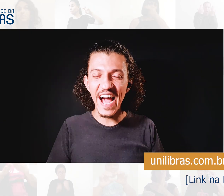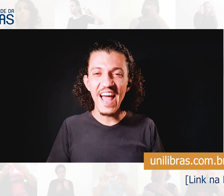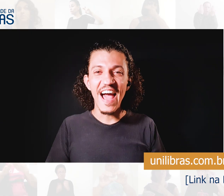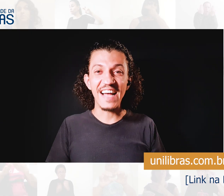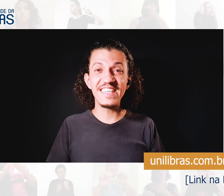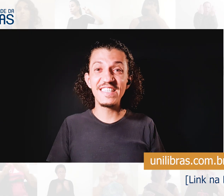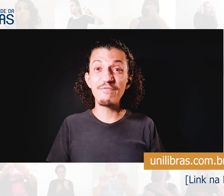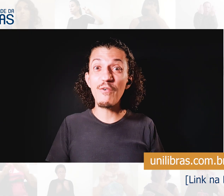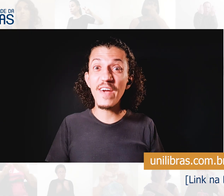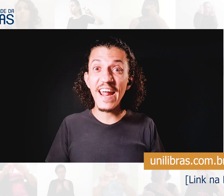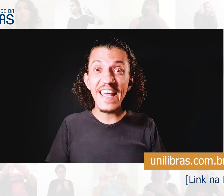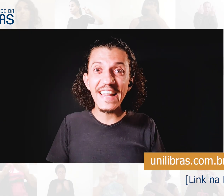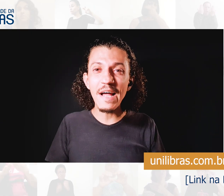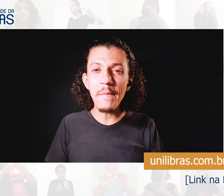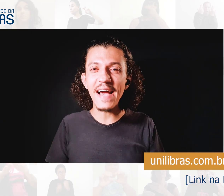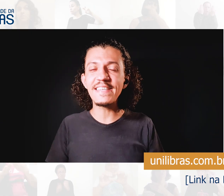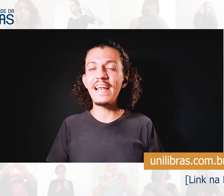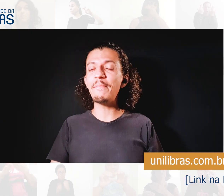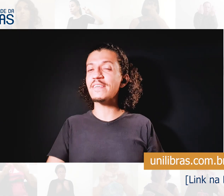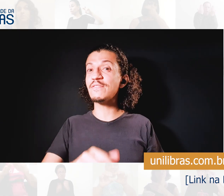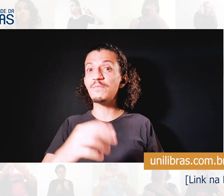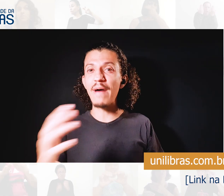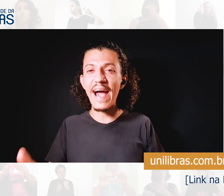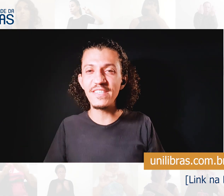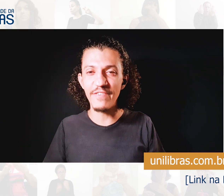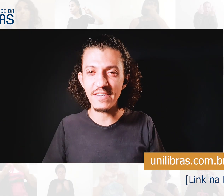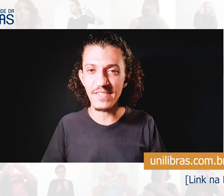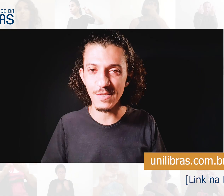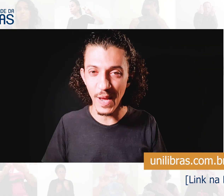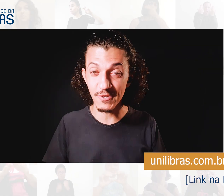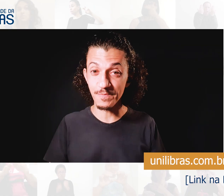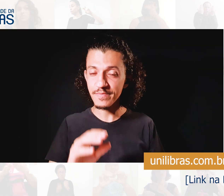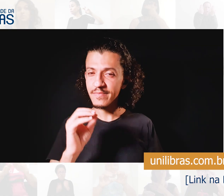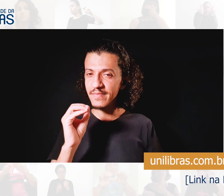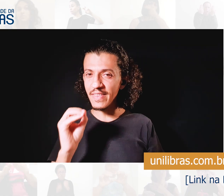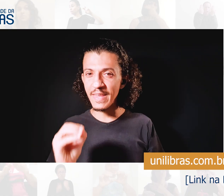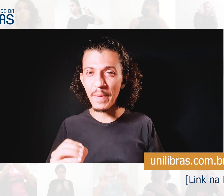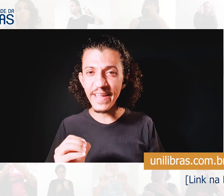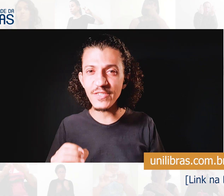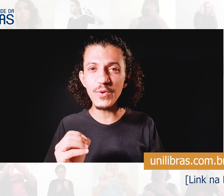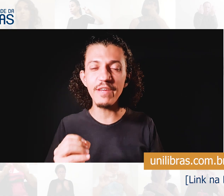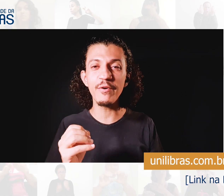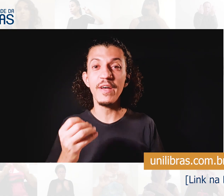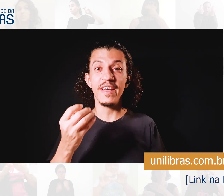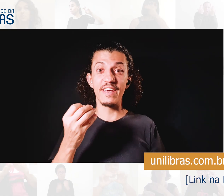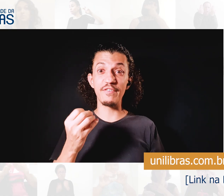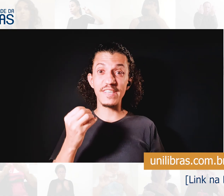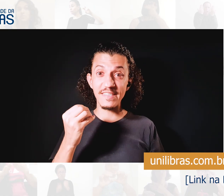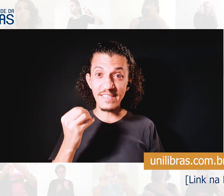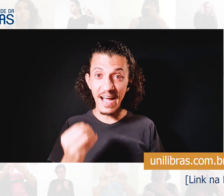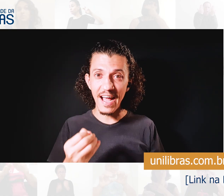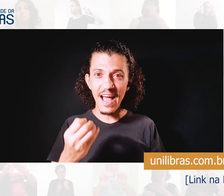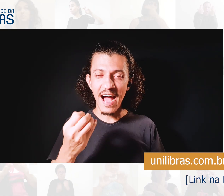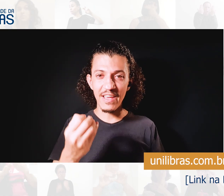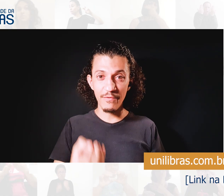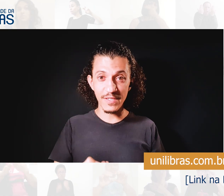te ajudar a se desenvolver ainda mais na Libras nos mais diversos aspectos. Independente do nível que